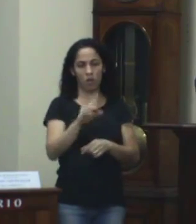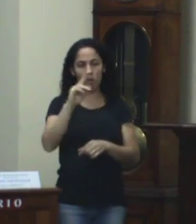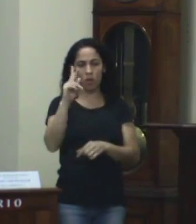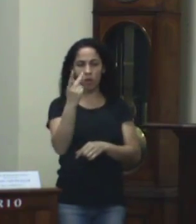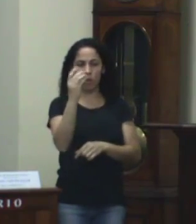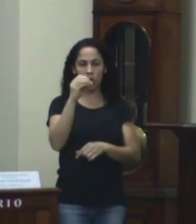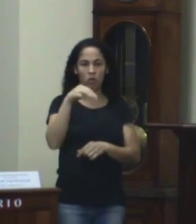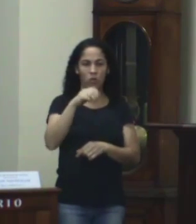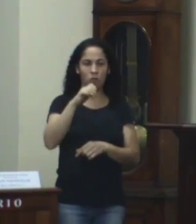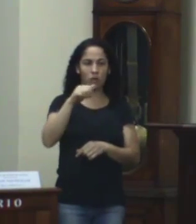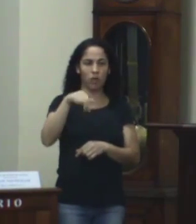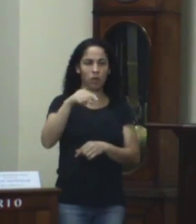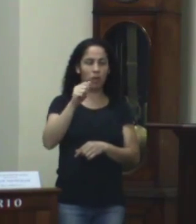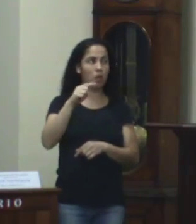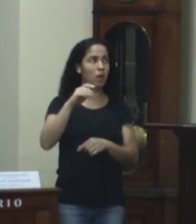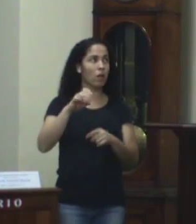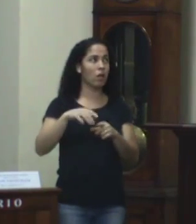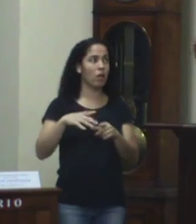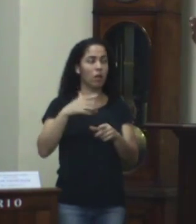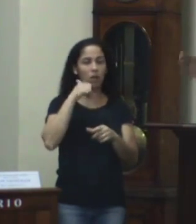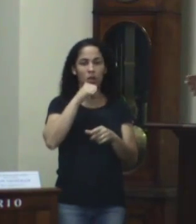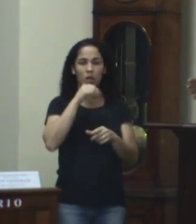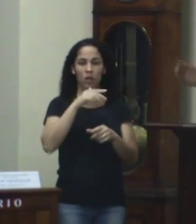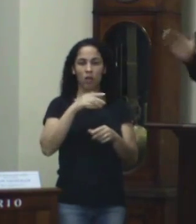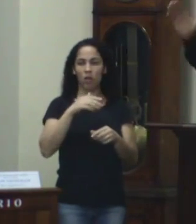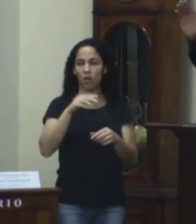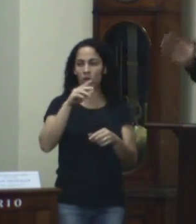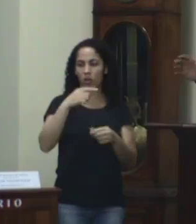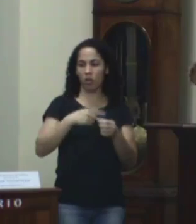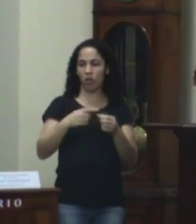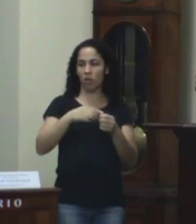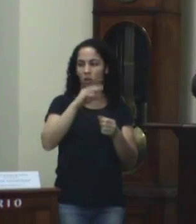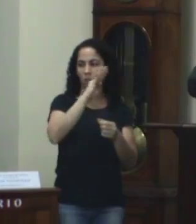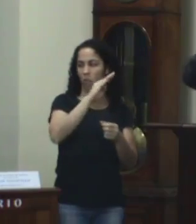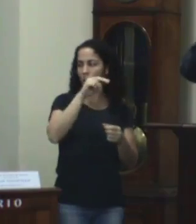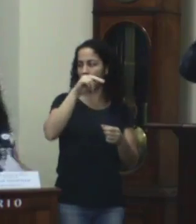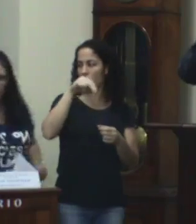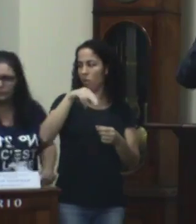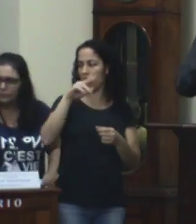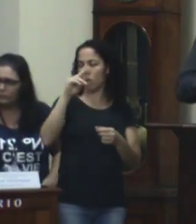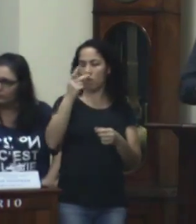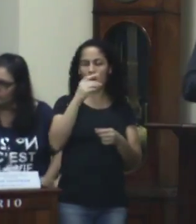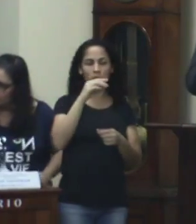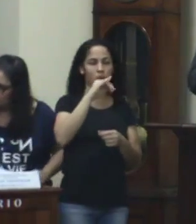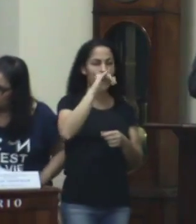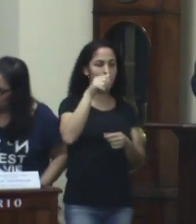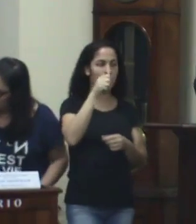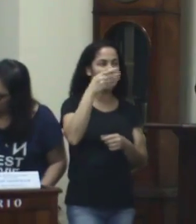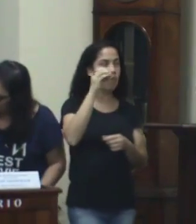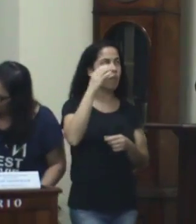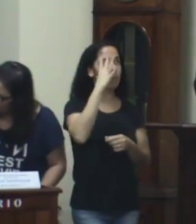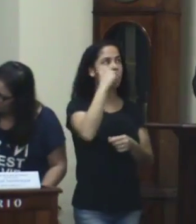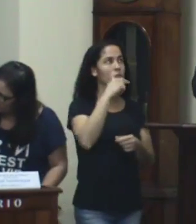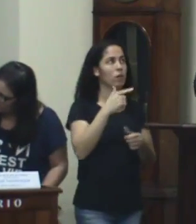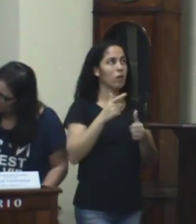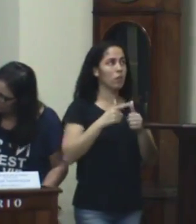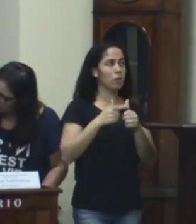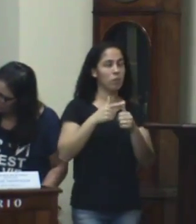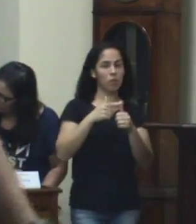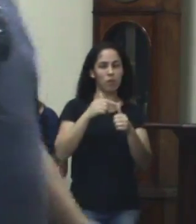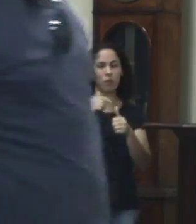vamos fazer para as senhoras lá do BNH de João Bonito. Quero também ter que constar em ata, dia 1º de outubro é o Dia Internacional